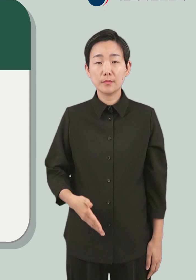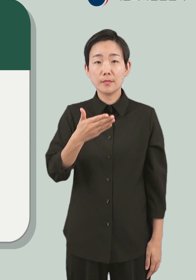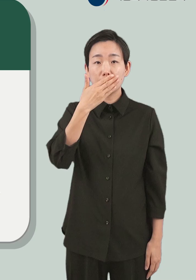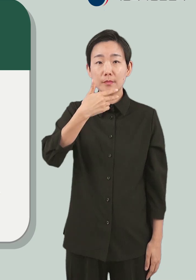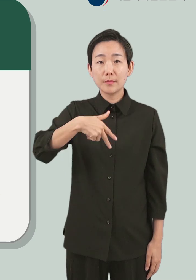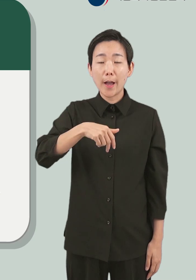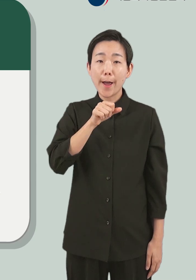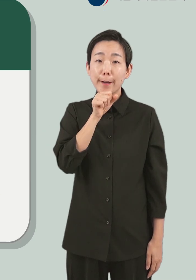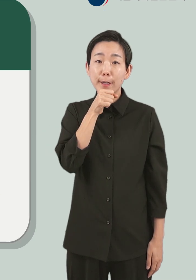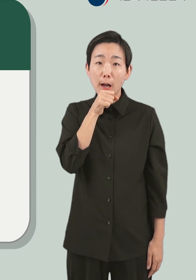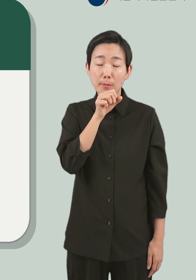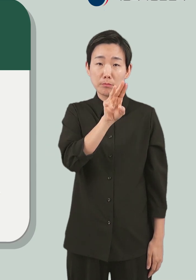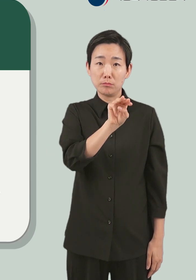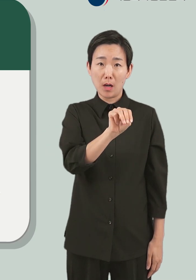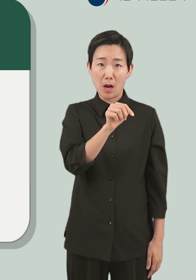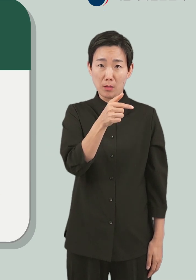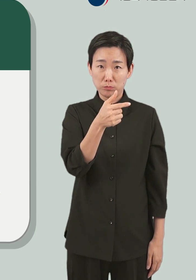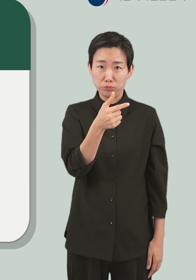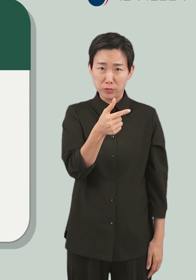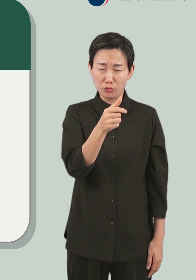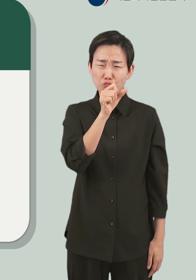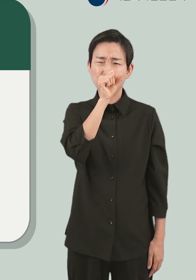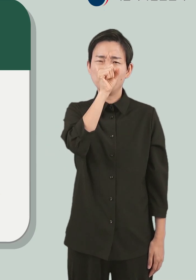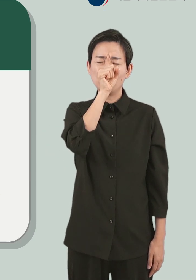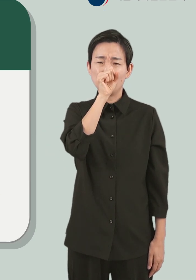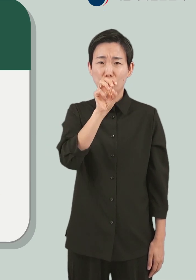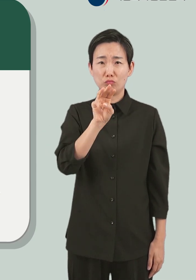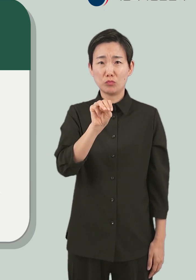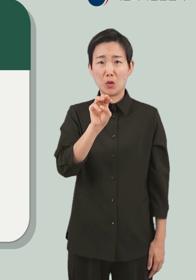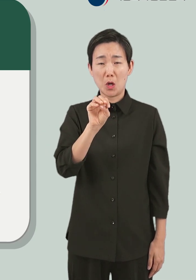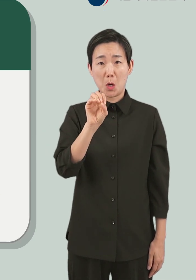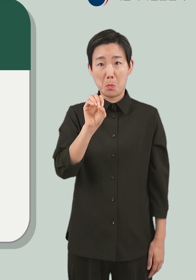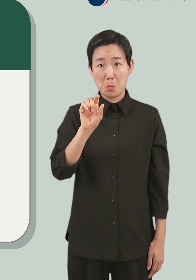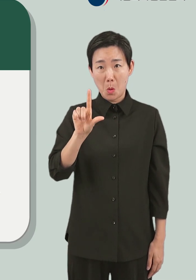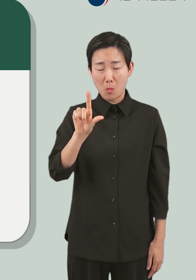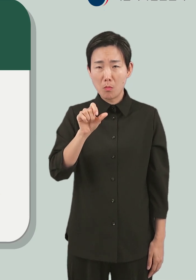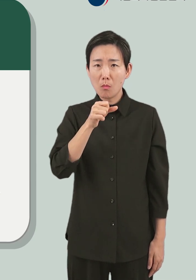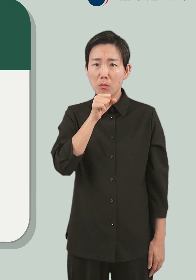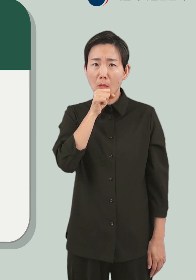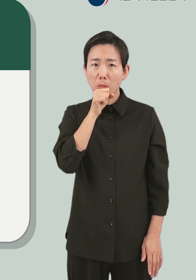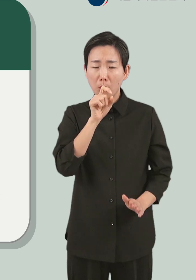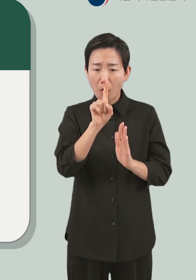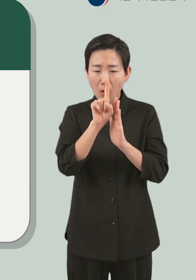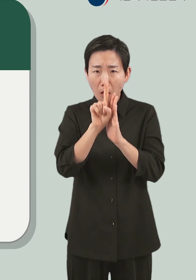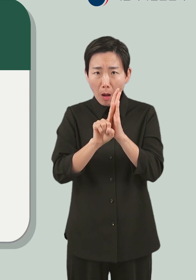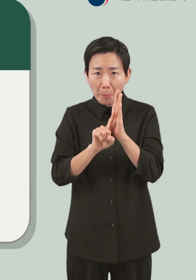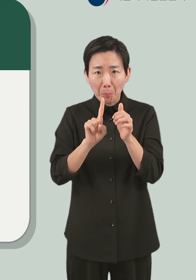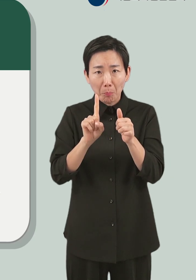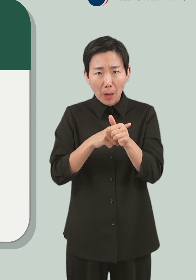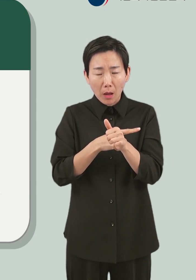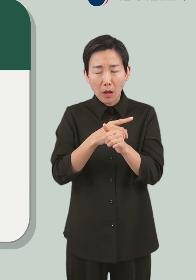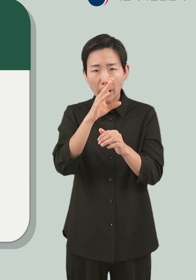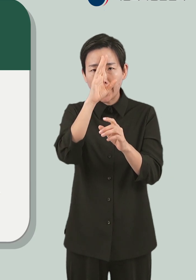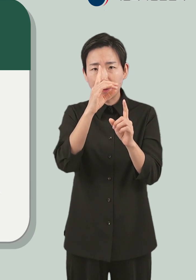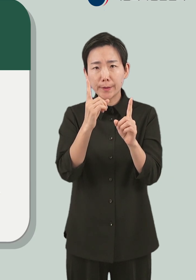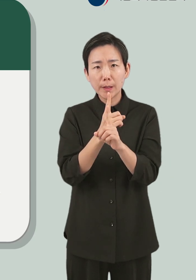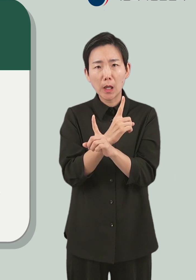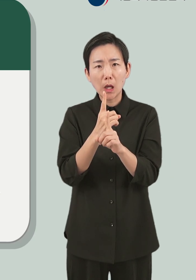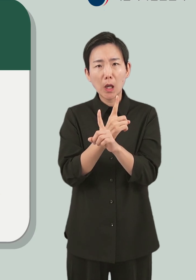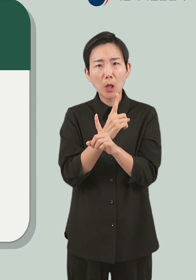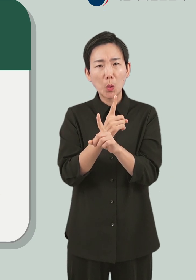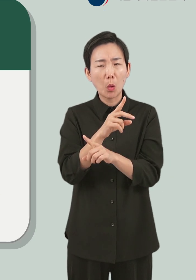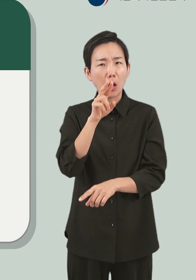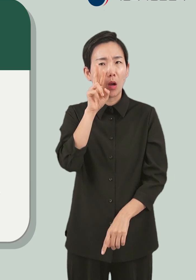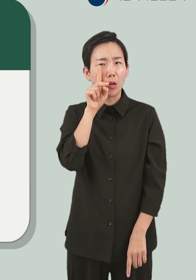측정 단위를 사용하면 실제 혈당 수치를 오해하여 잘못된 치료로 이어질 수 있습니다. 단위가 올바르지 않을